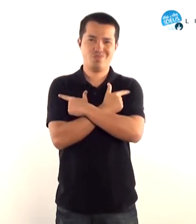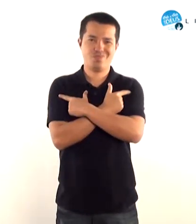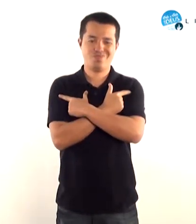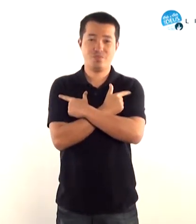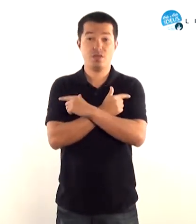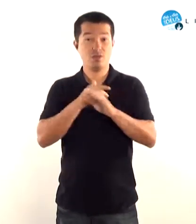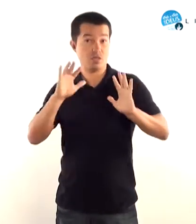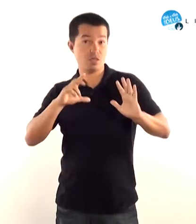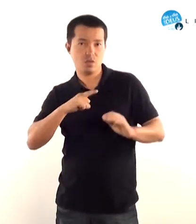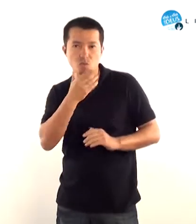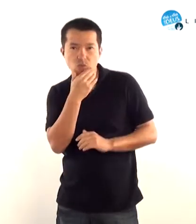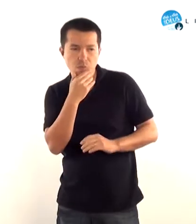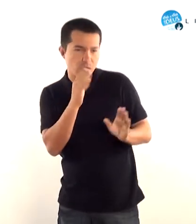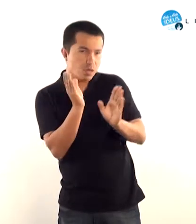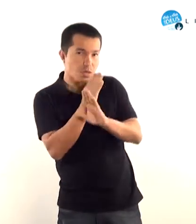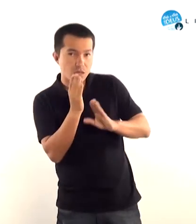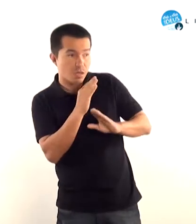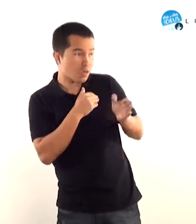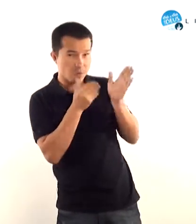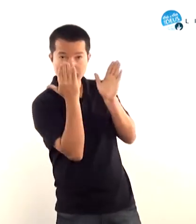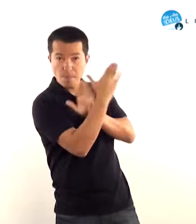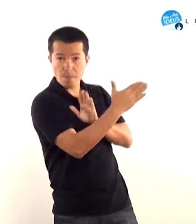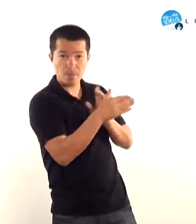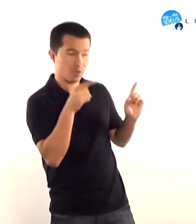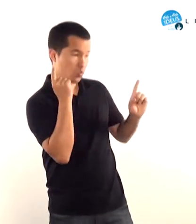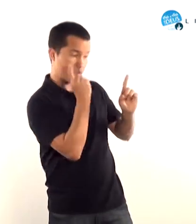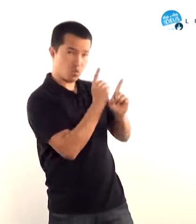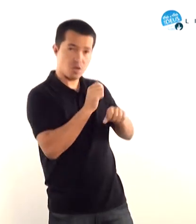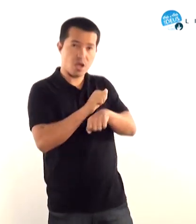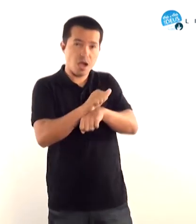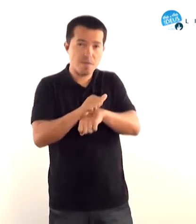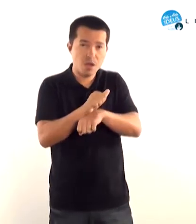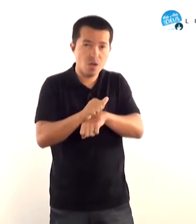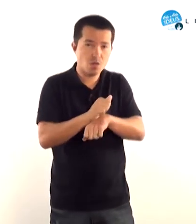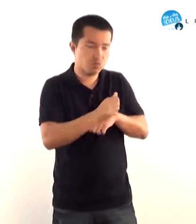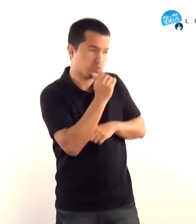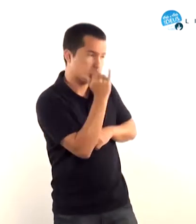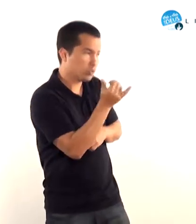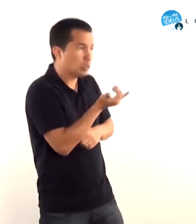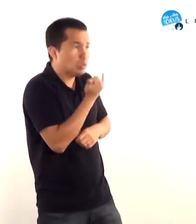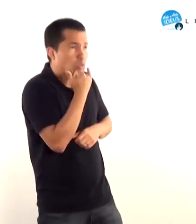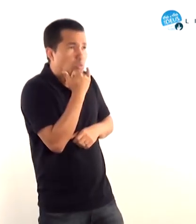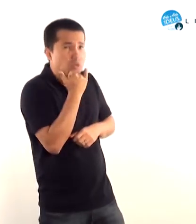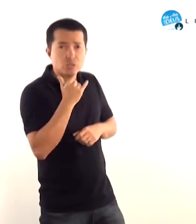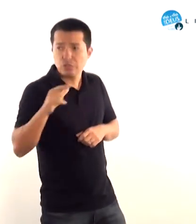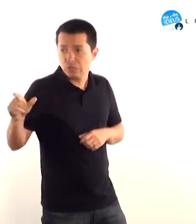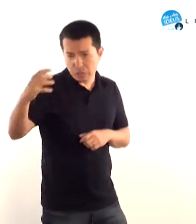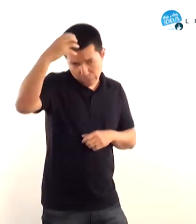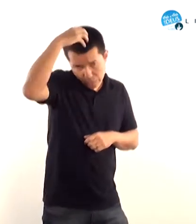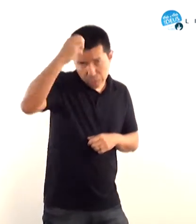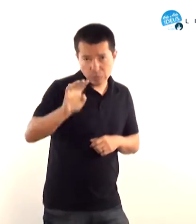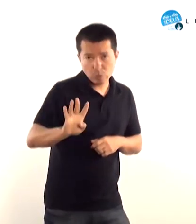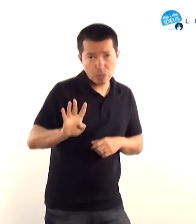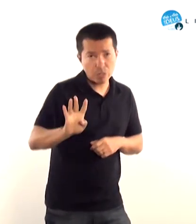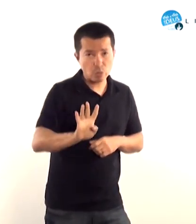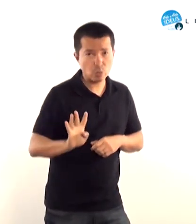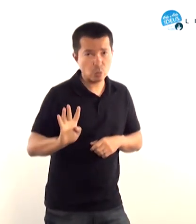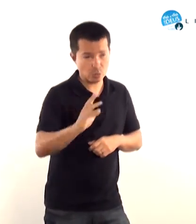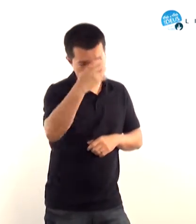morava perto das árvores sagradas que pertenciam a Manre, o amorreu. Manre e os seus irmãos, Escol